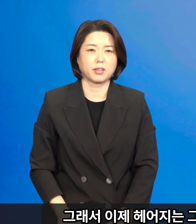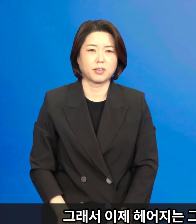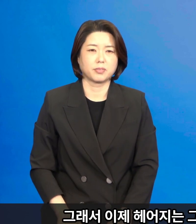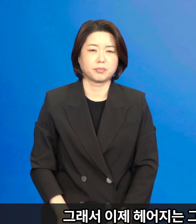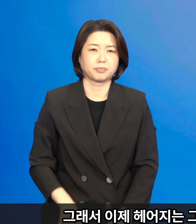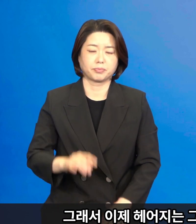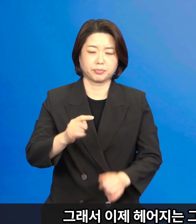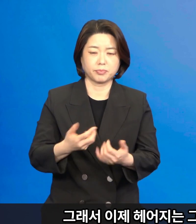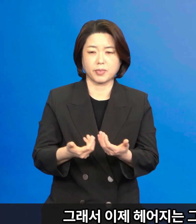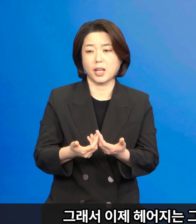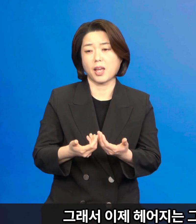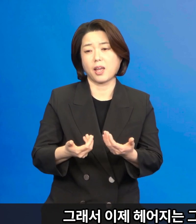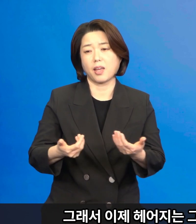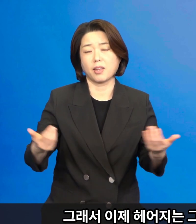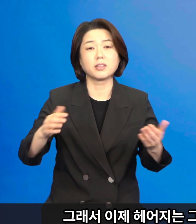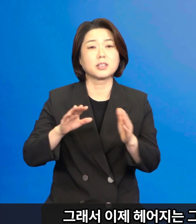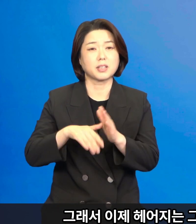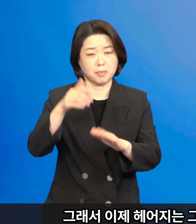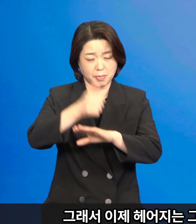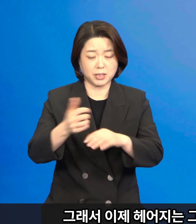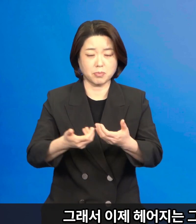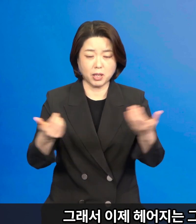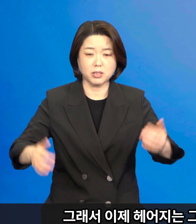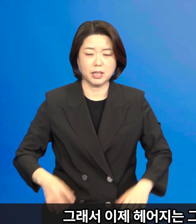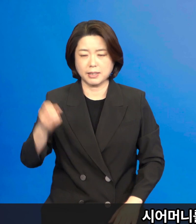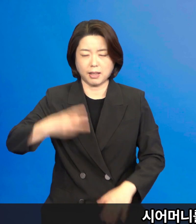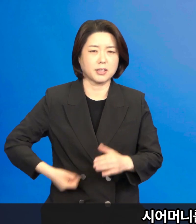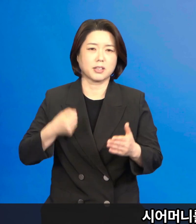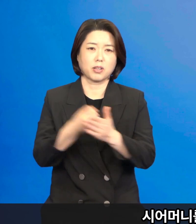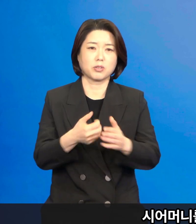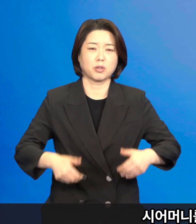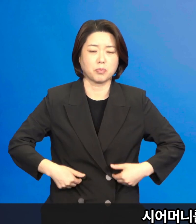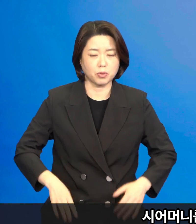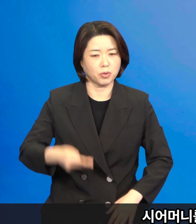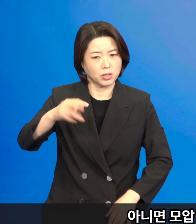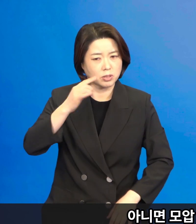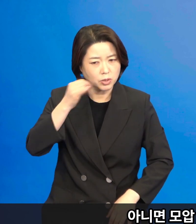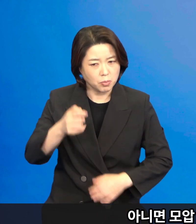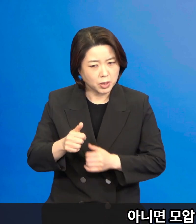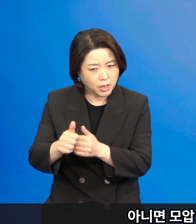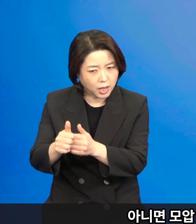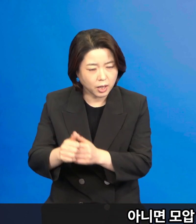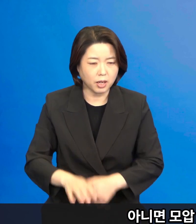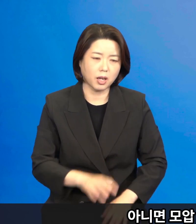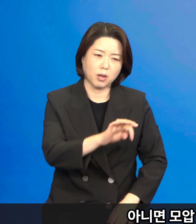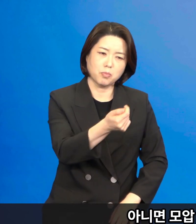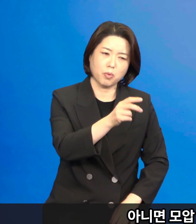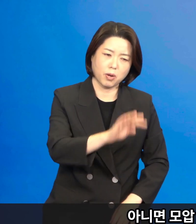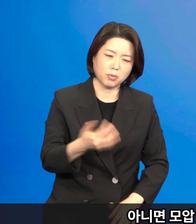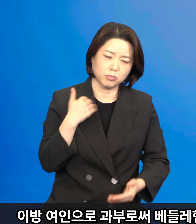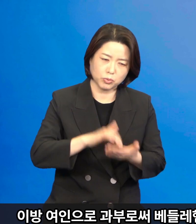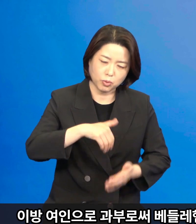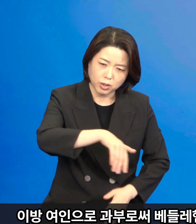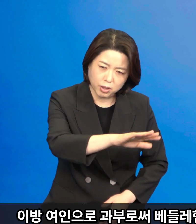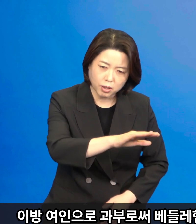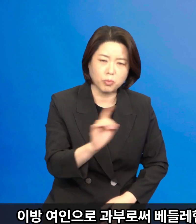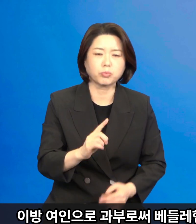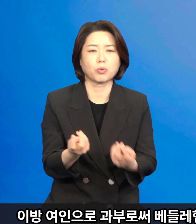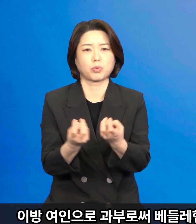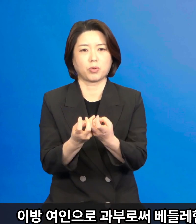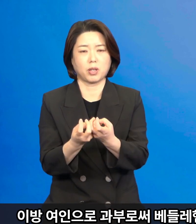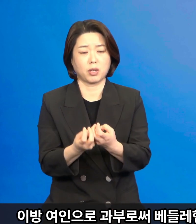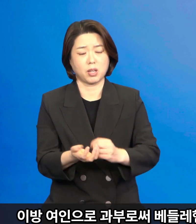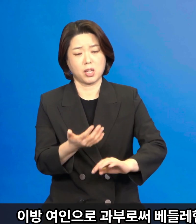그래서 이제 헤어지는 그 순간에 다시 결정을 해야 했습니다. 시어머니를 따라서 가야 되냐 아니면 모압 땅으로 돌아가야 되냐. 이방